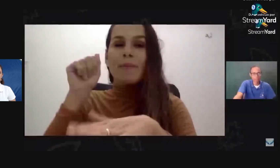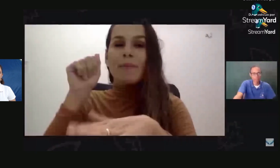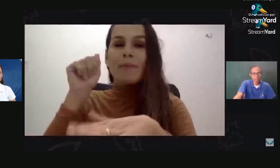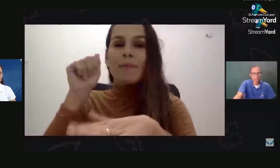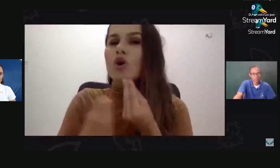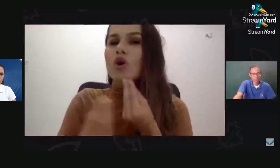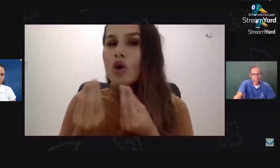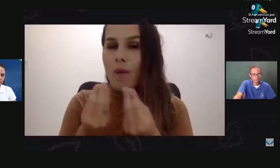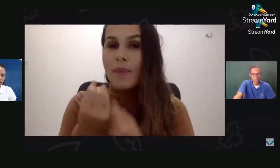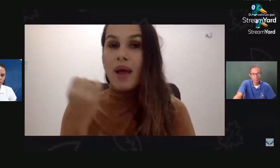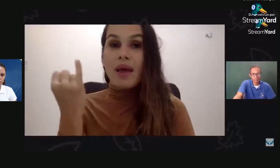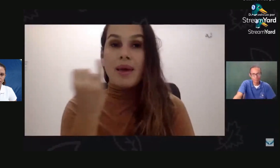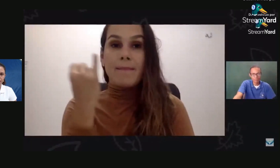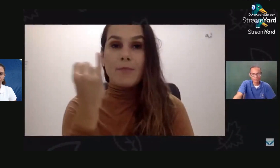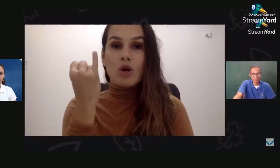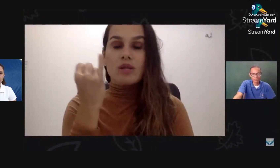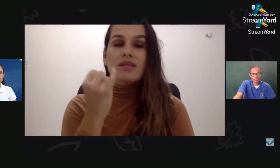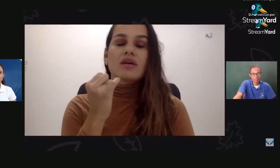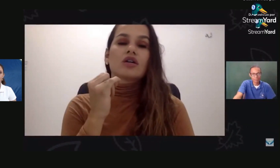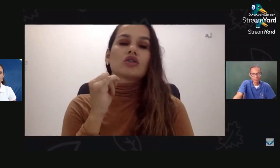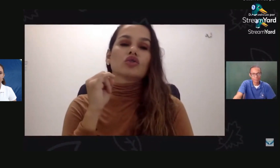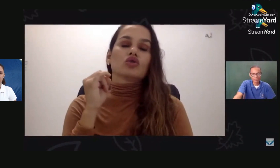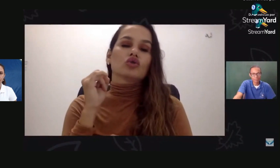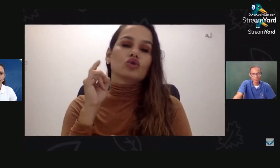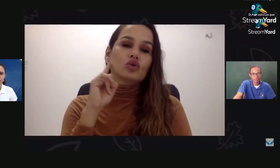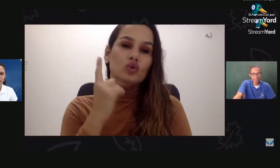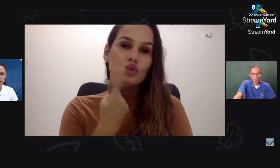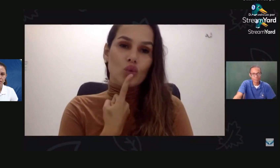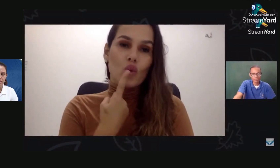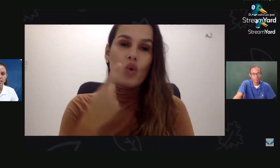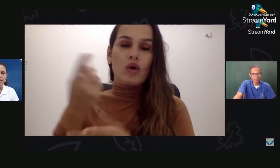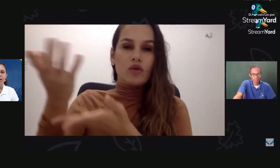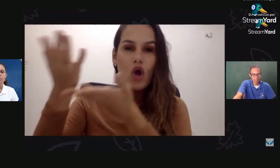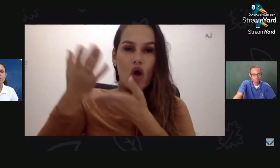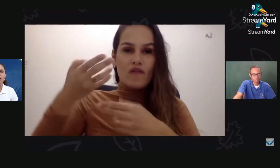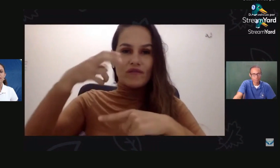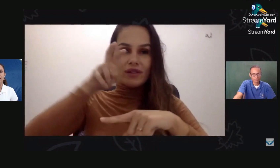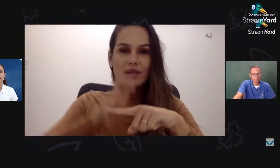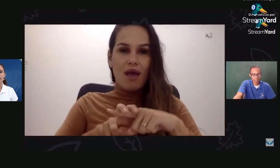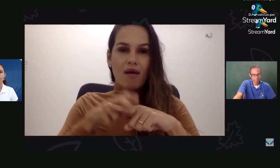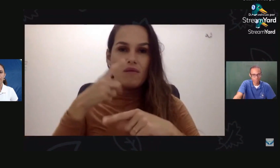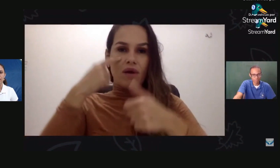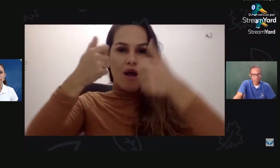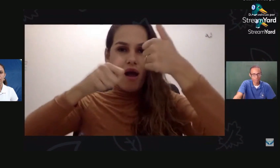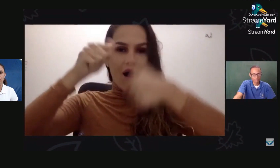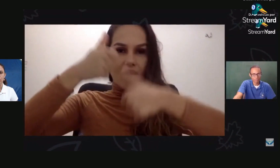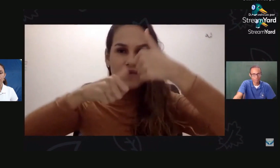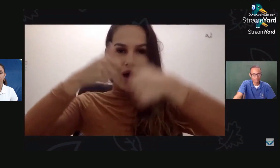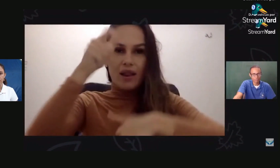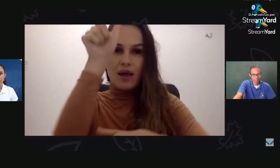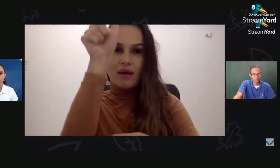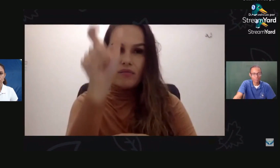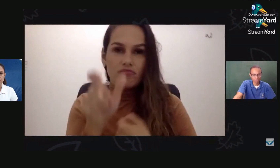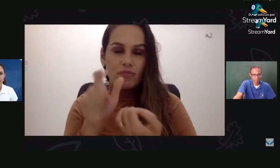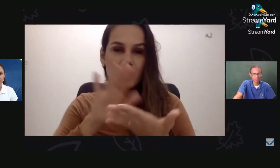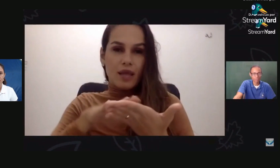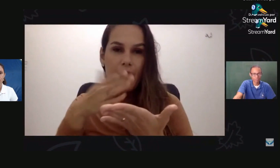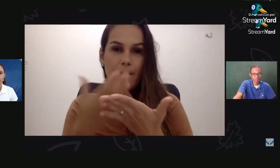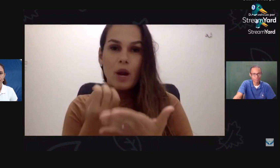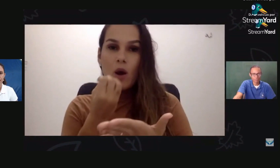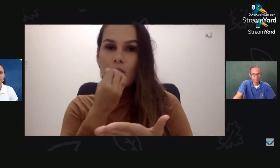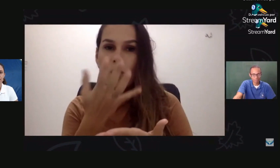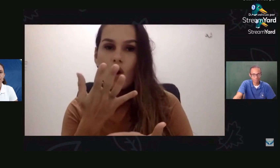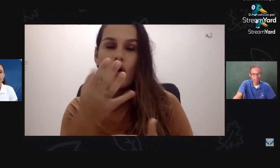prosseguir? A gente chama o tradutor-intérprete, mostra a importância, mostra, né, a importância do surdo. É importante que o surdo